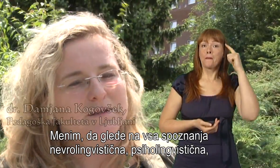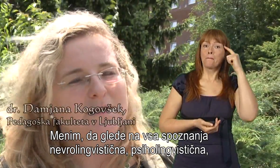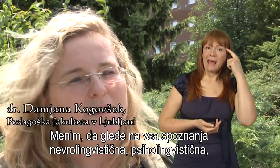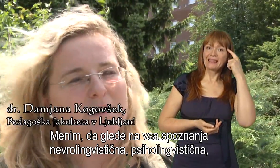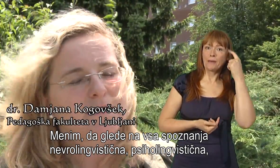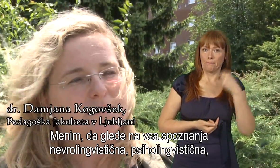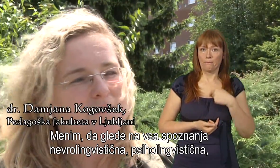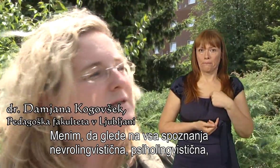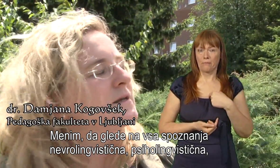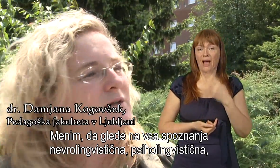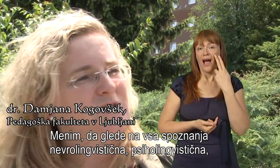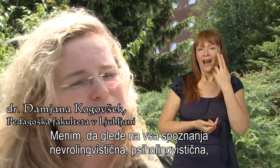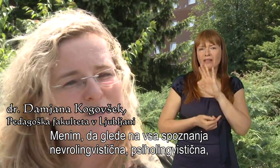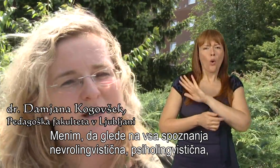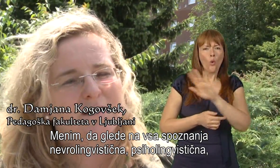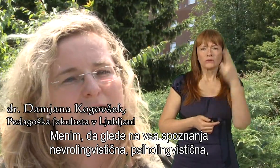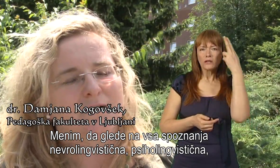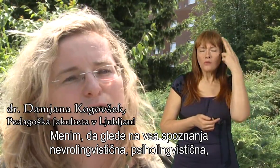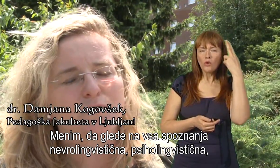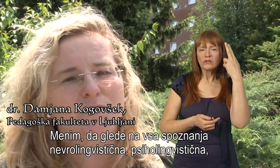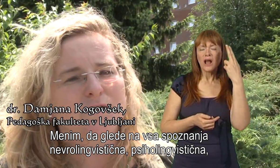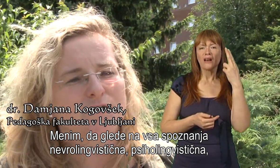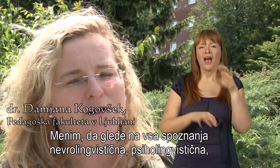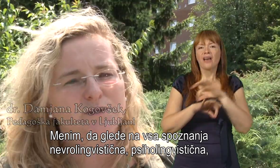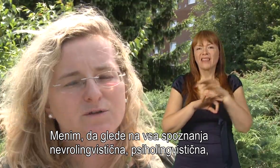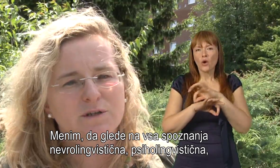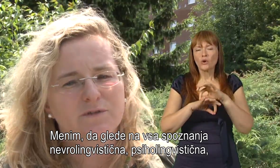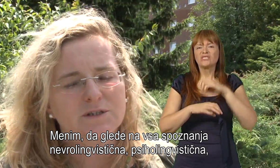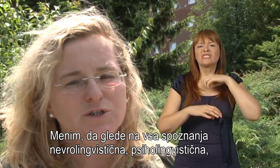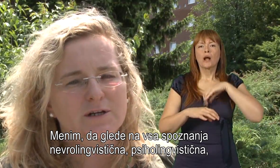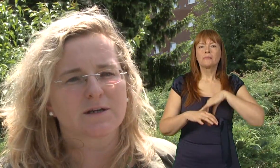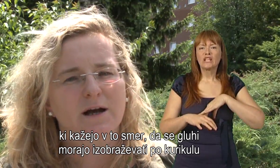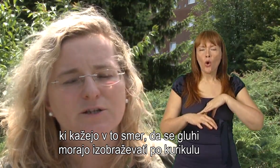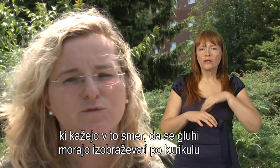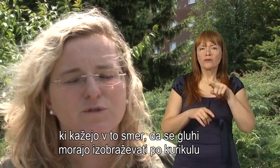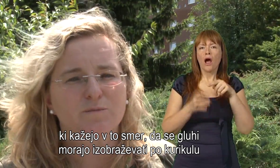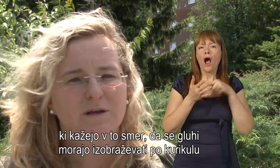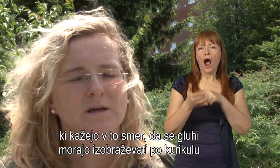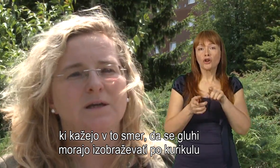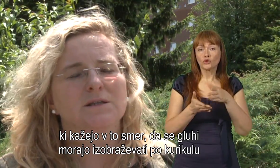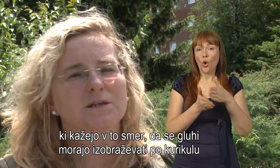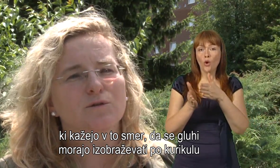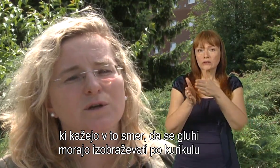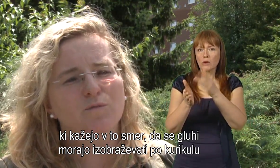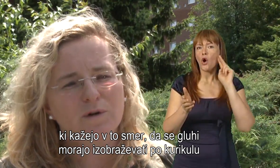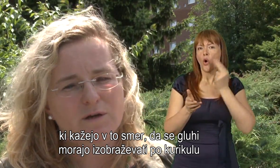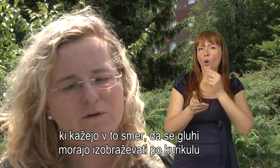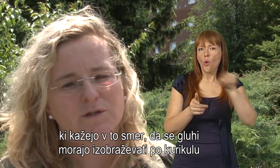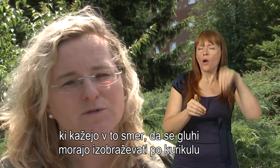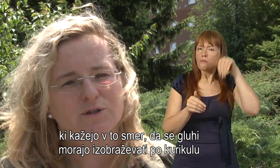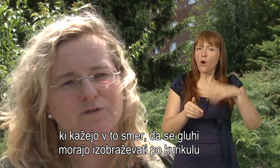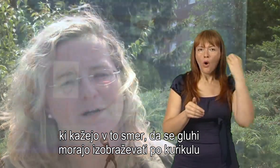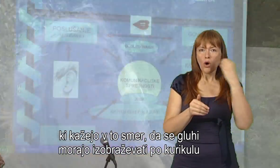Menim, da glede na vsa spoznanja, nevrolingvistična, psiholingvistična, ki kažejo to smer, da se gluhi